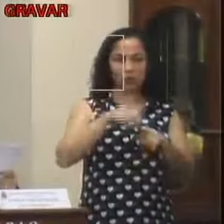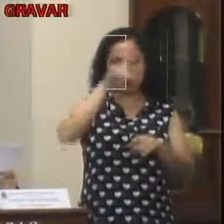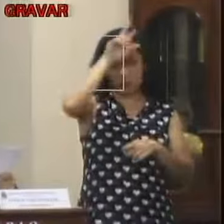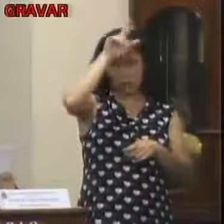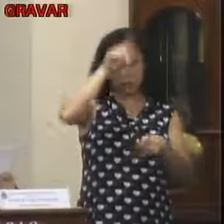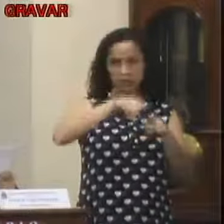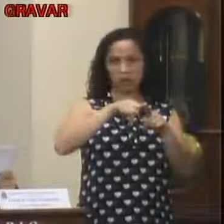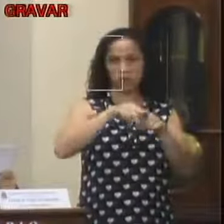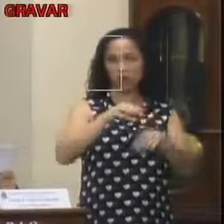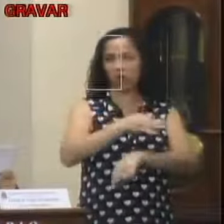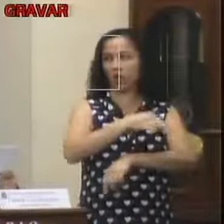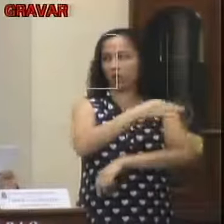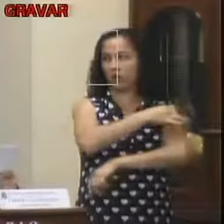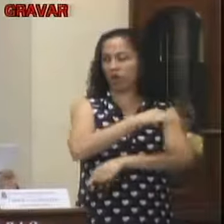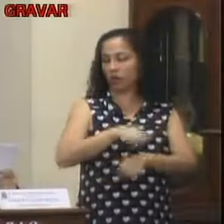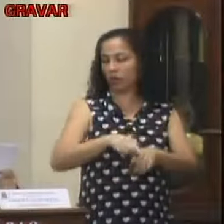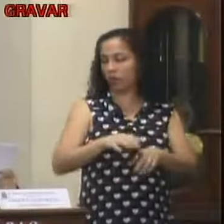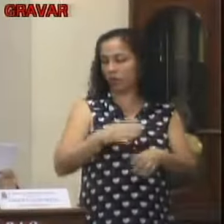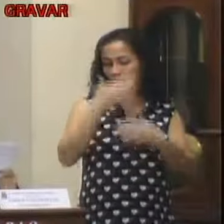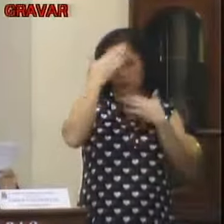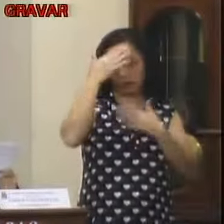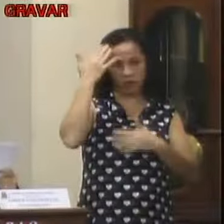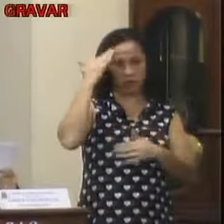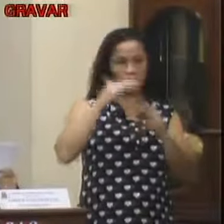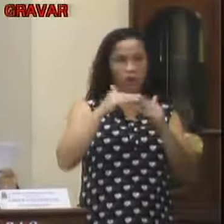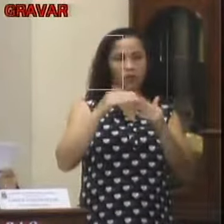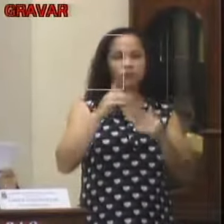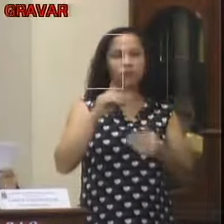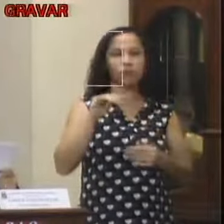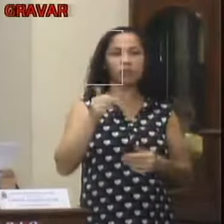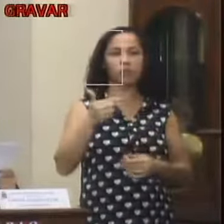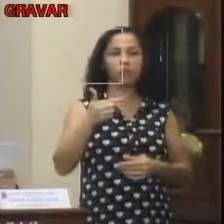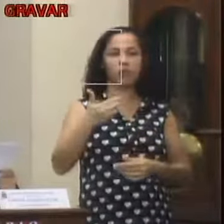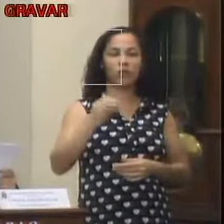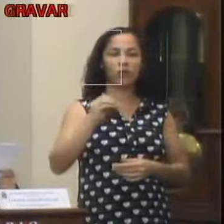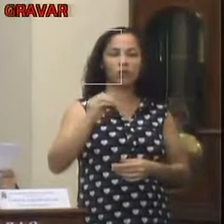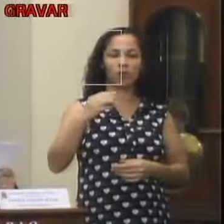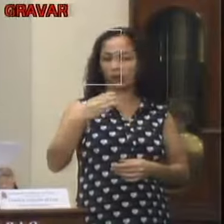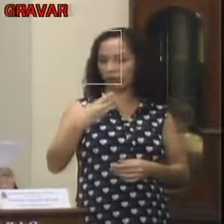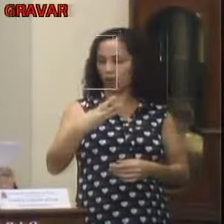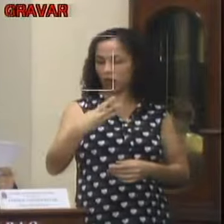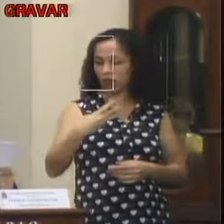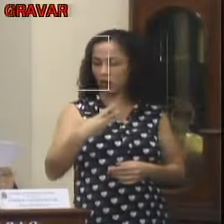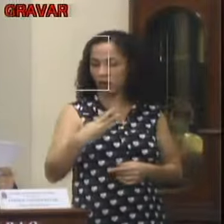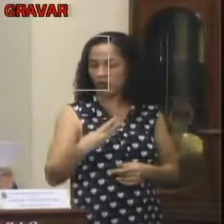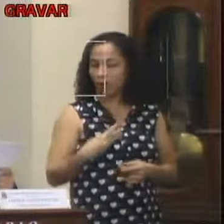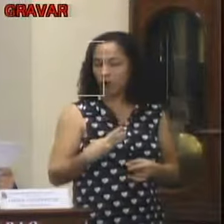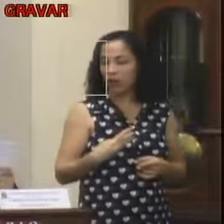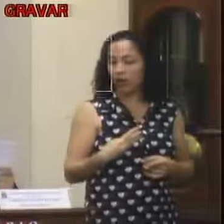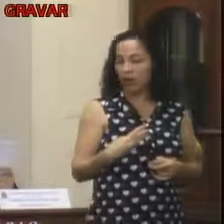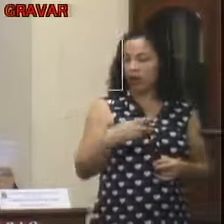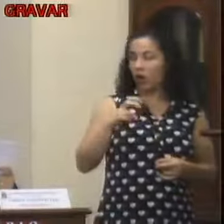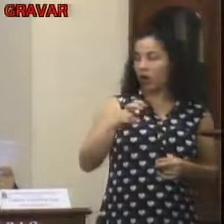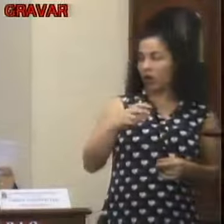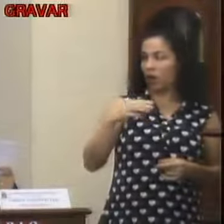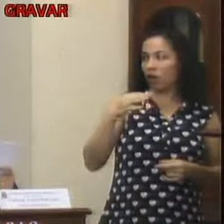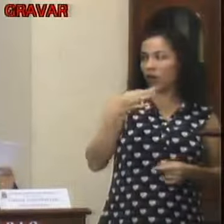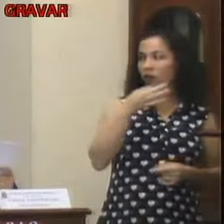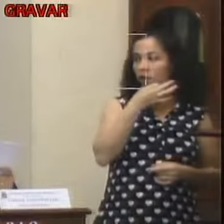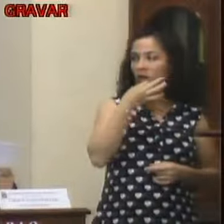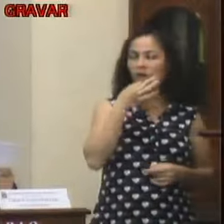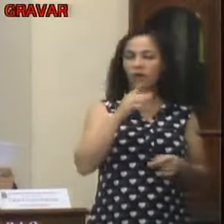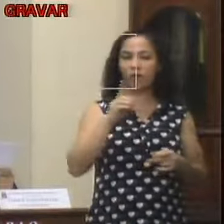saúde dos moradores. Certo que o Poder Público dará maior atenção a esta reivindicação, atenciosamente renovo meus votos de estima e consideração. Sala das